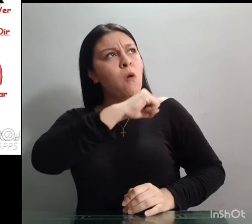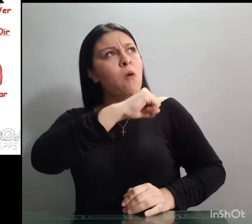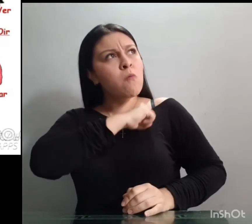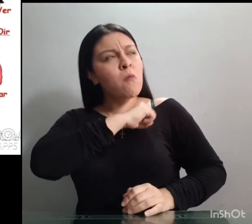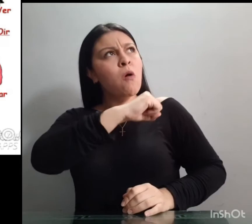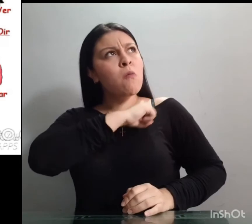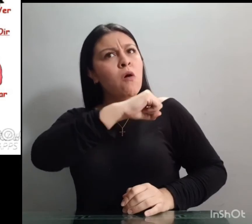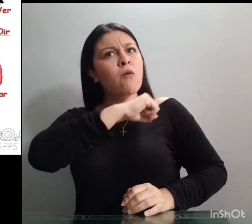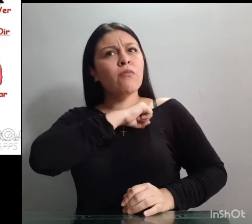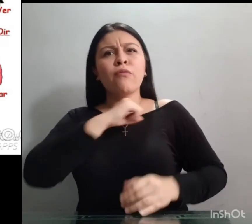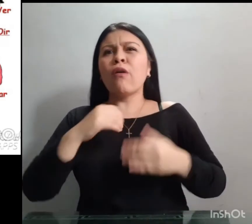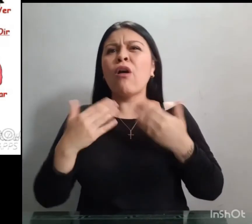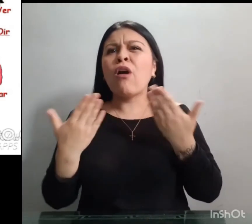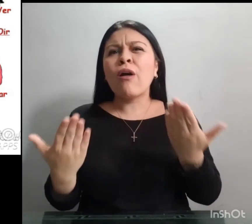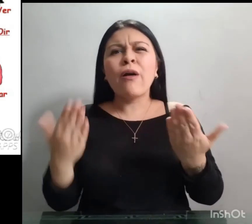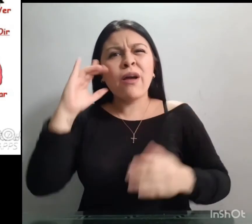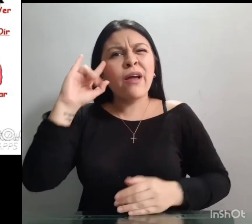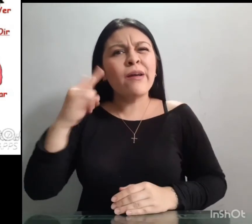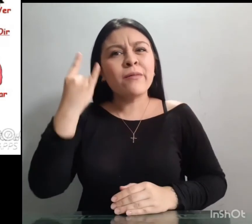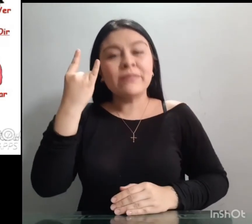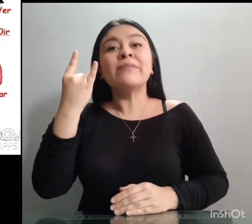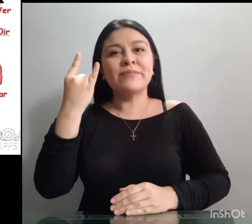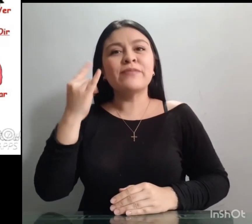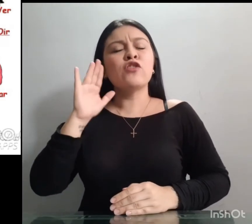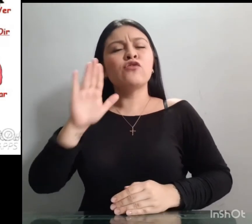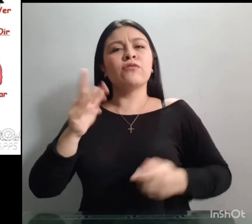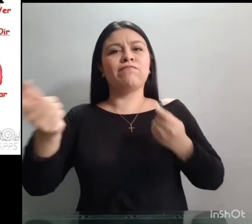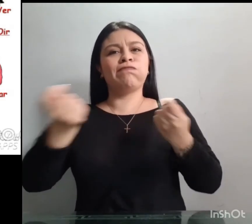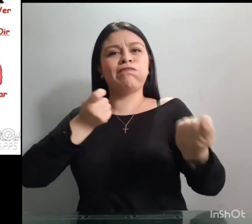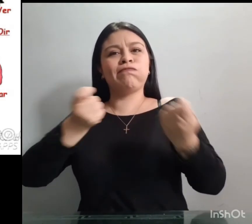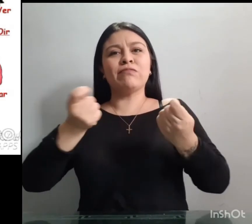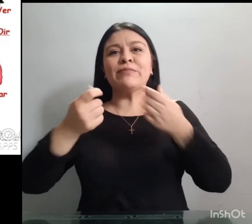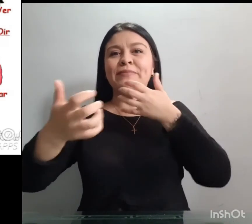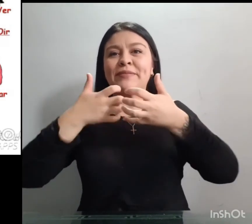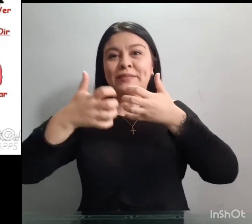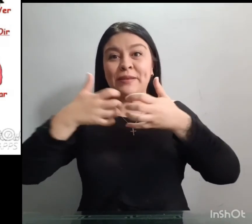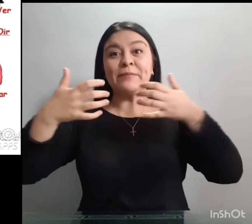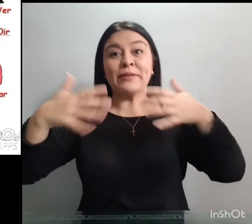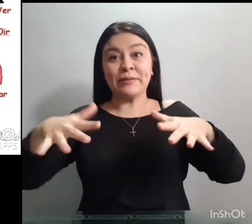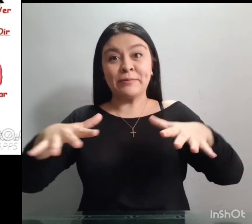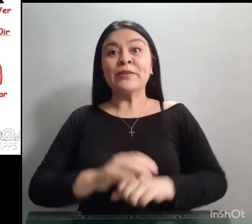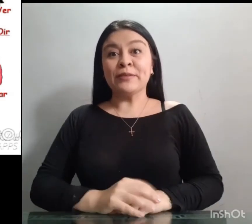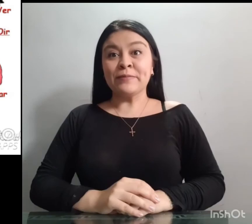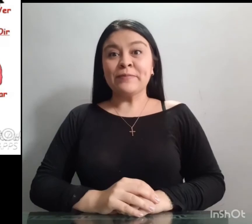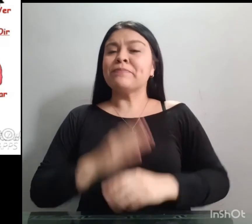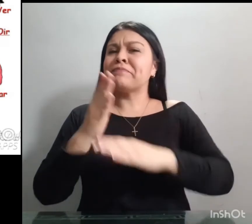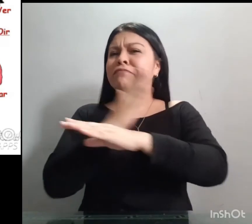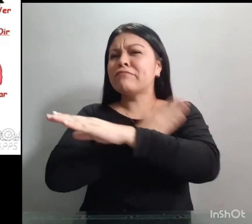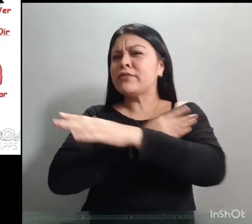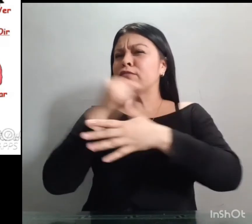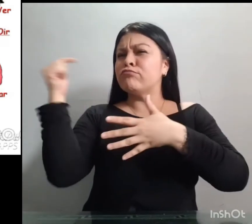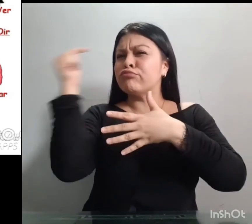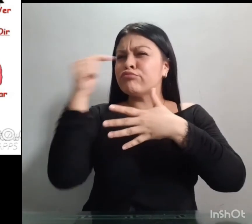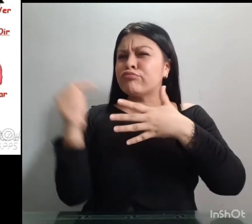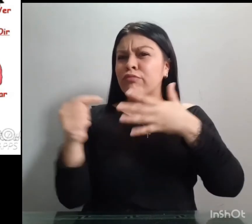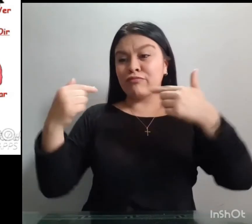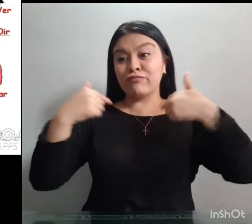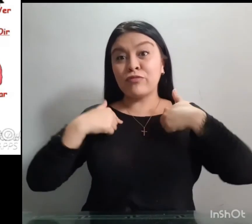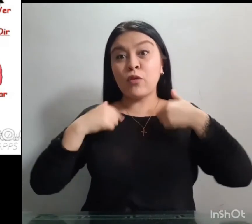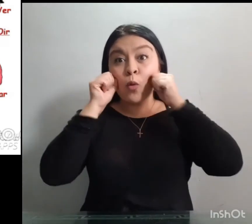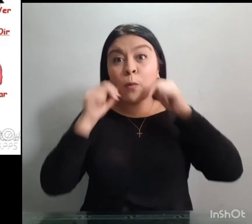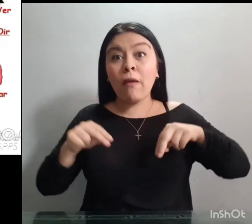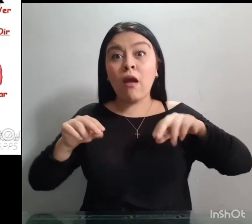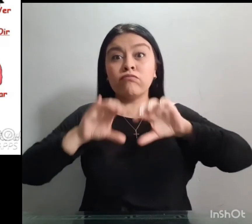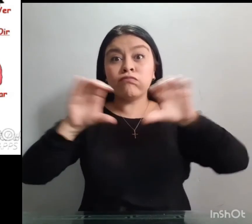son funciones del sistema nervioso. Todo esto hace que el sistema nervioso nos